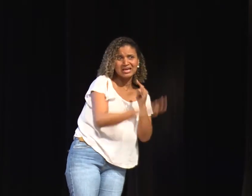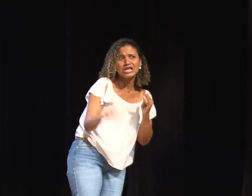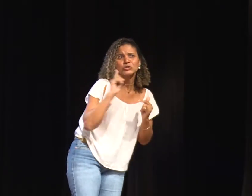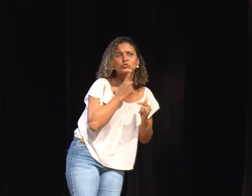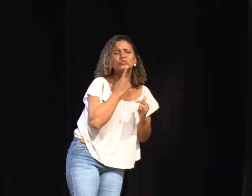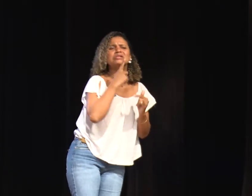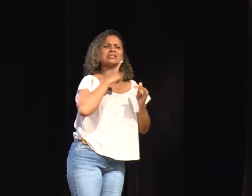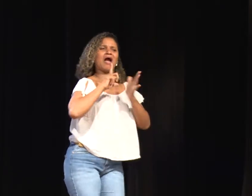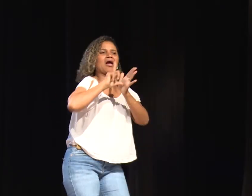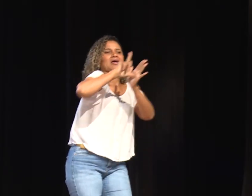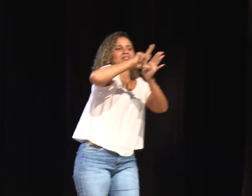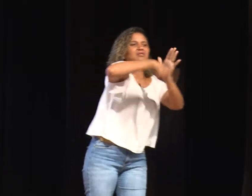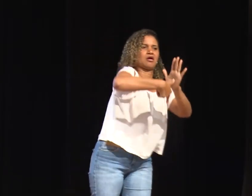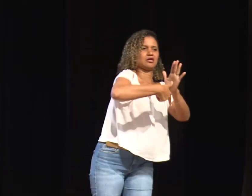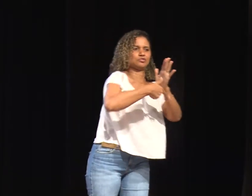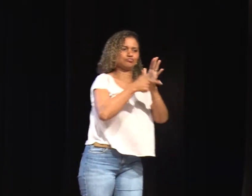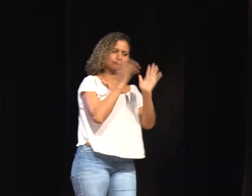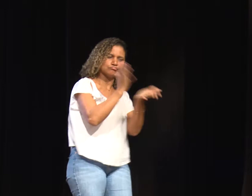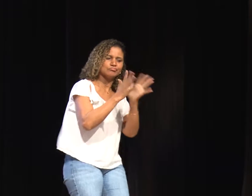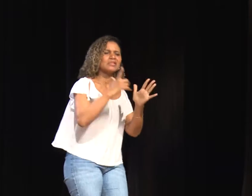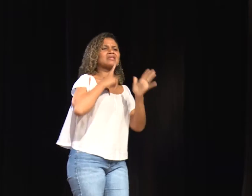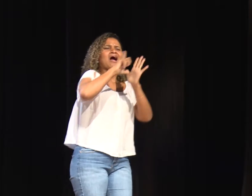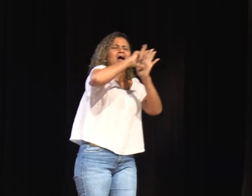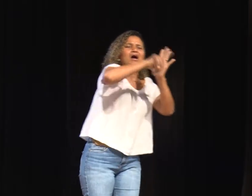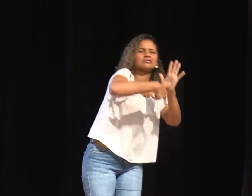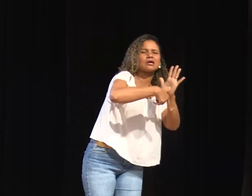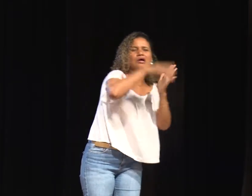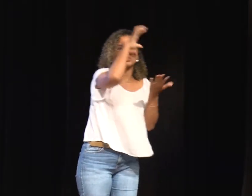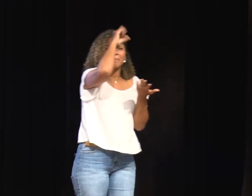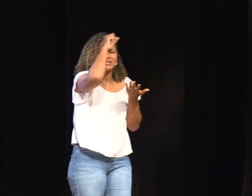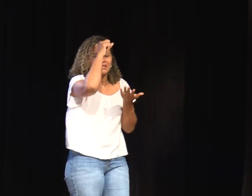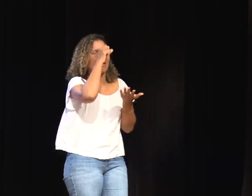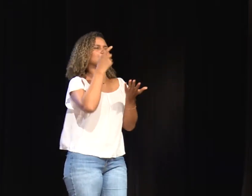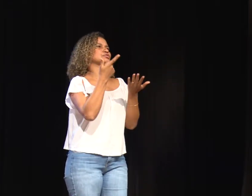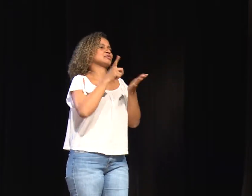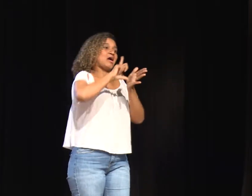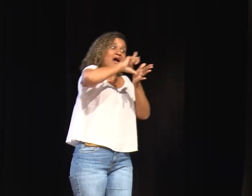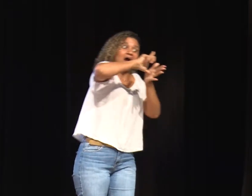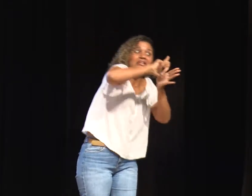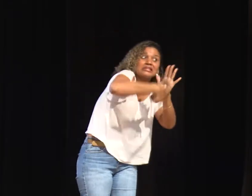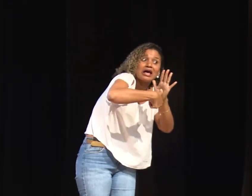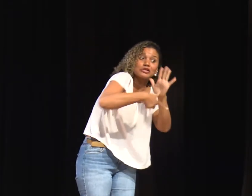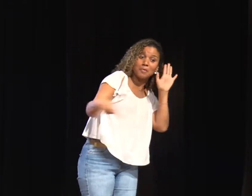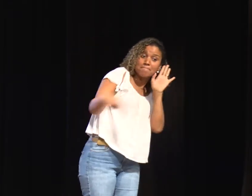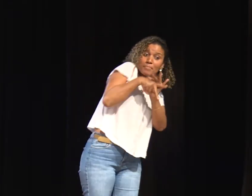do INES, crianças surdas, elas têm realmente um atraso de aquisição de língua de sinais, um atraso na aquisição